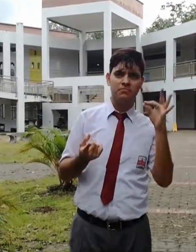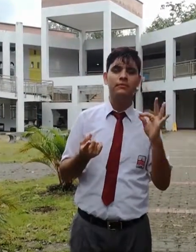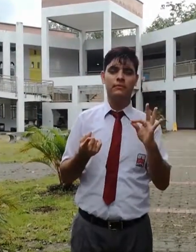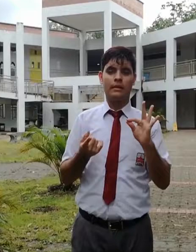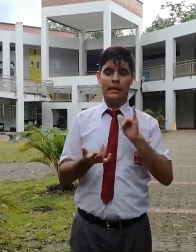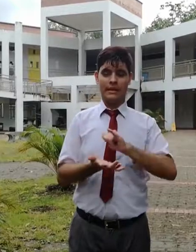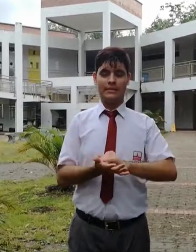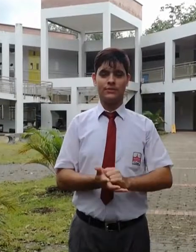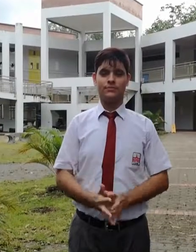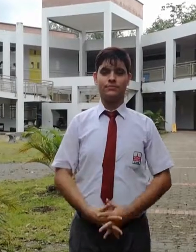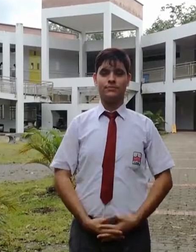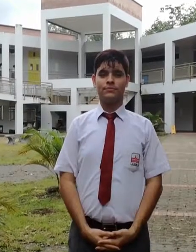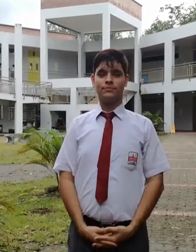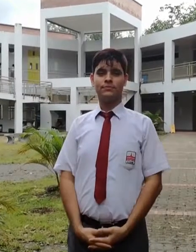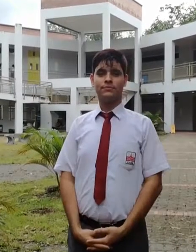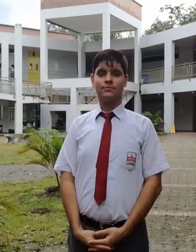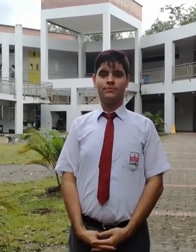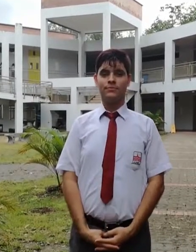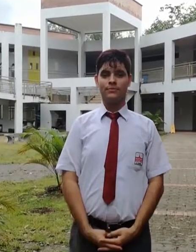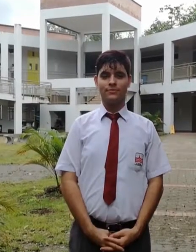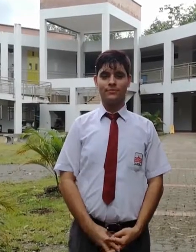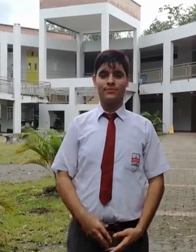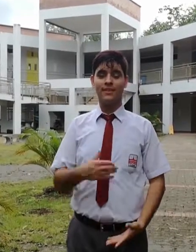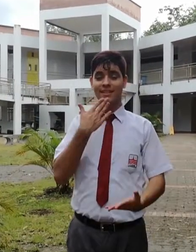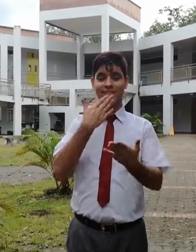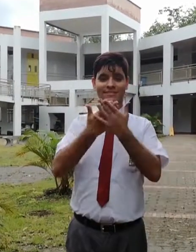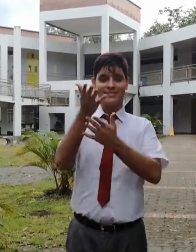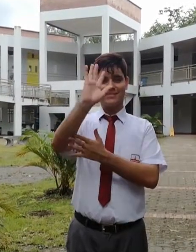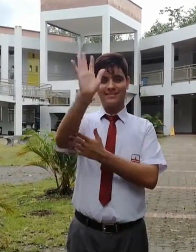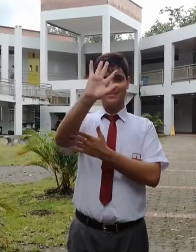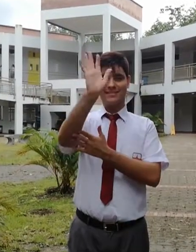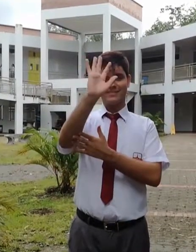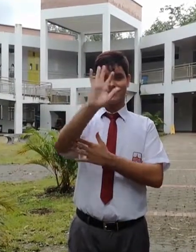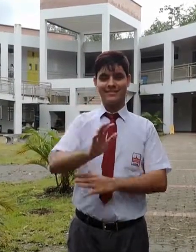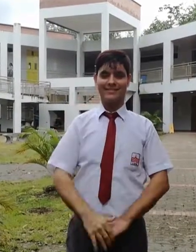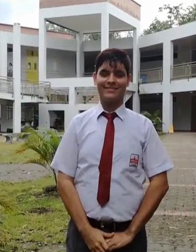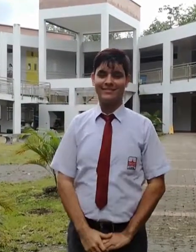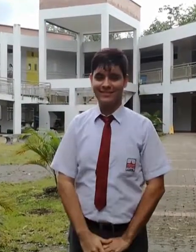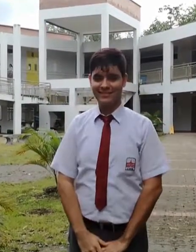Y de la misma manera nosotros con la lectoescritura. Muchas gracias a todos. Adiós.